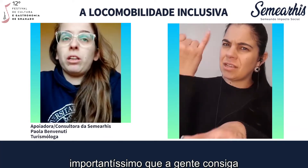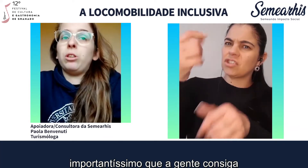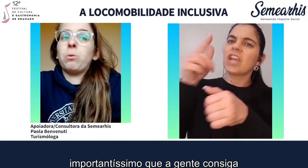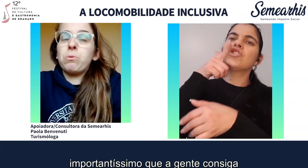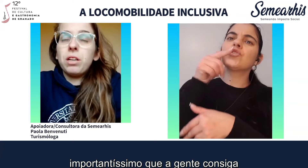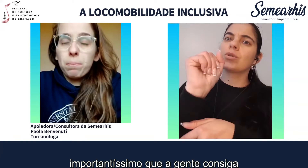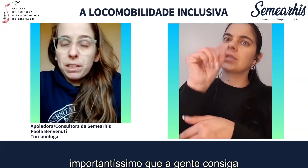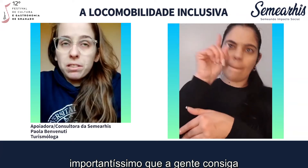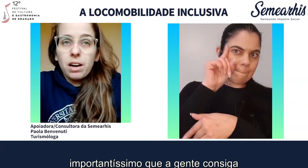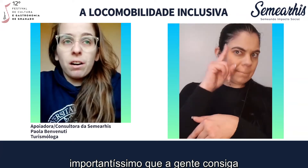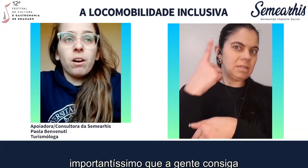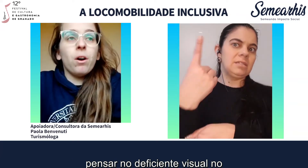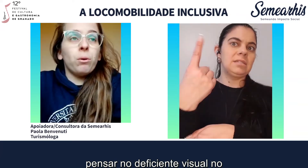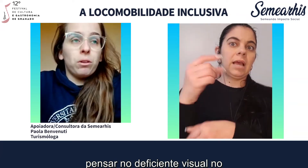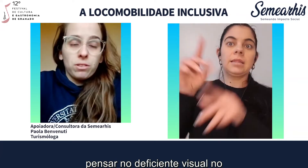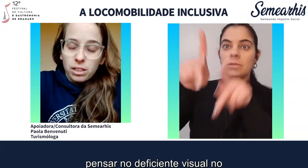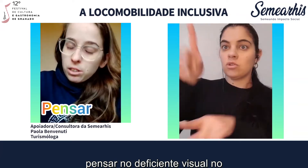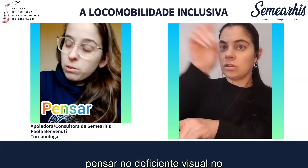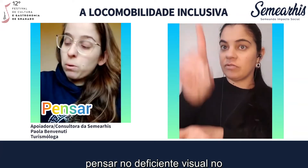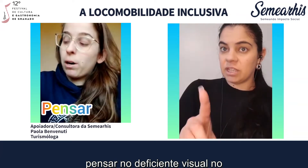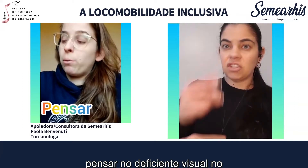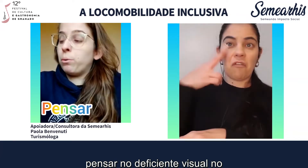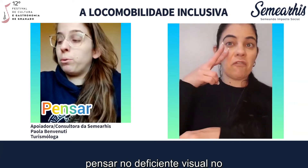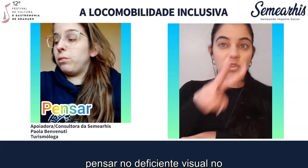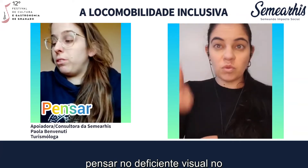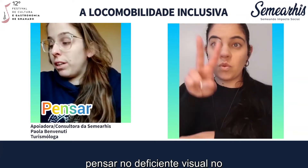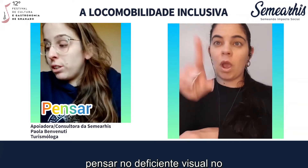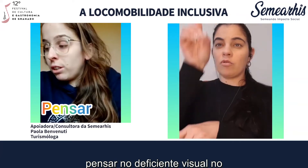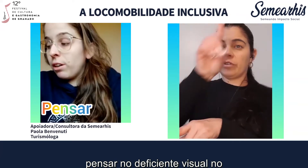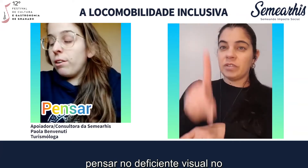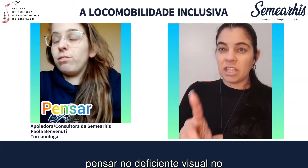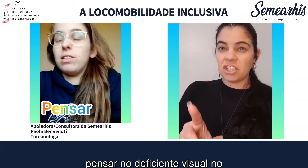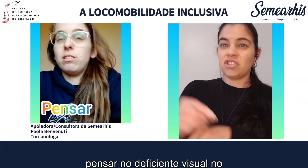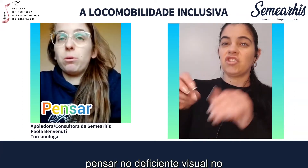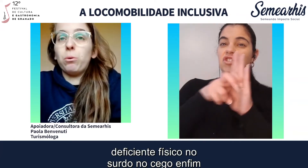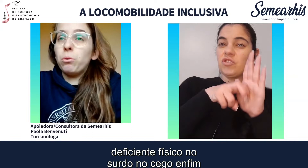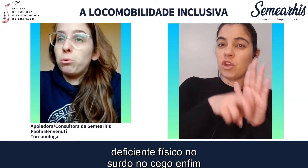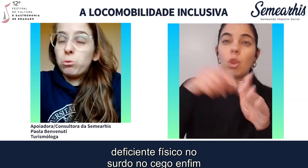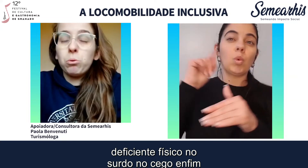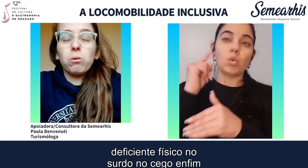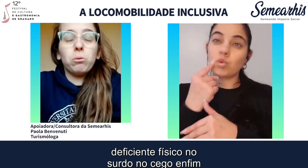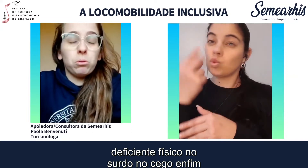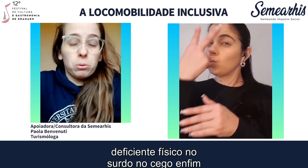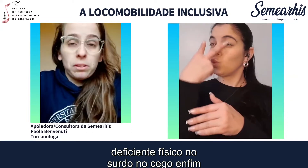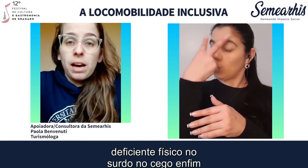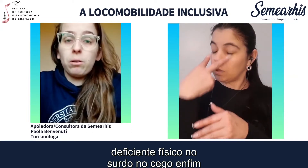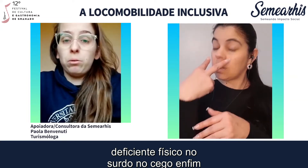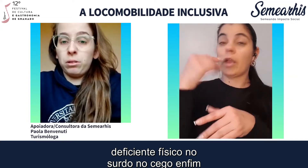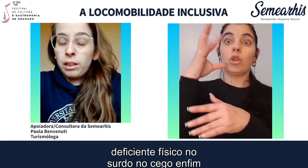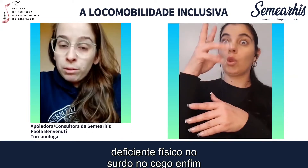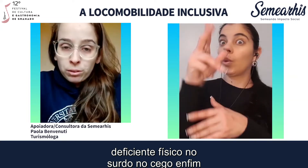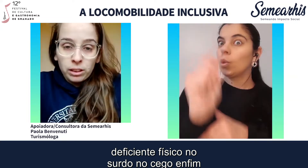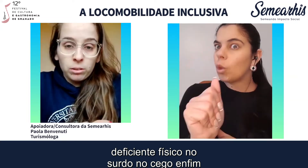importantíssimo que a gente consiga pensar no deficiente visual, no deficiente físico, no surdo, no